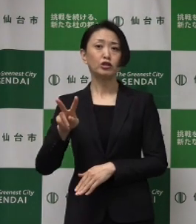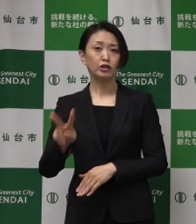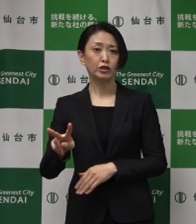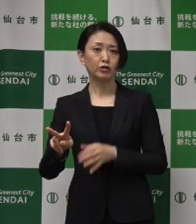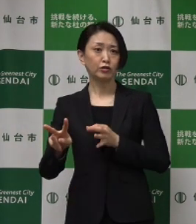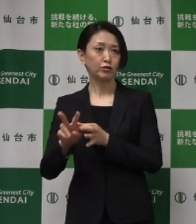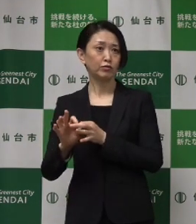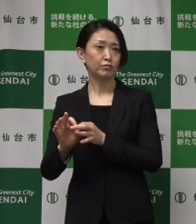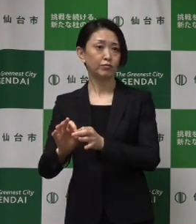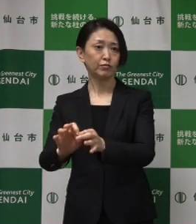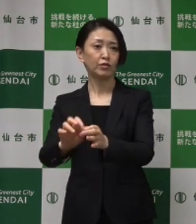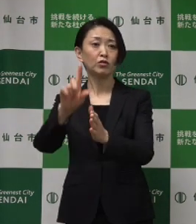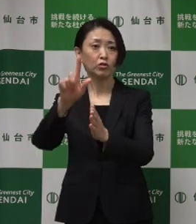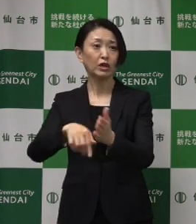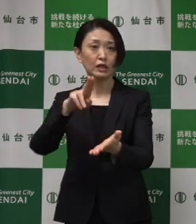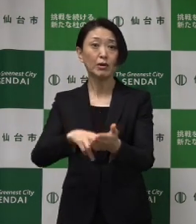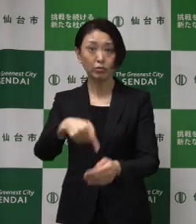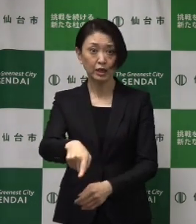お考えでよろしいでしょうか。